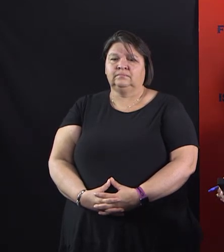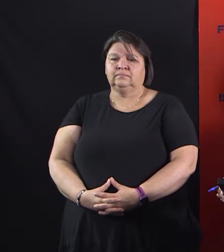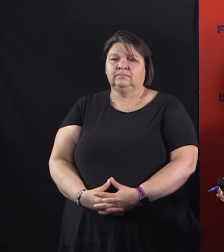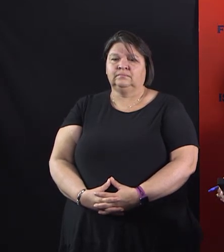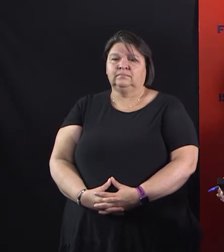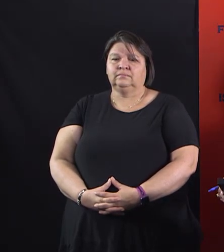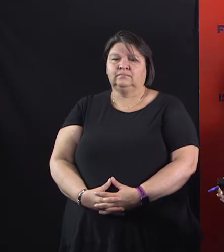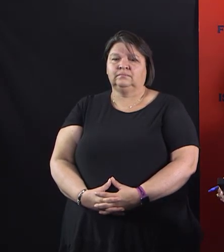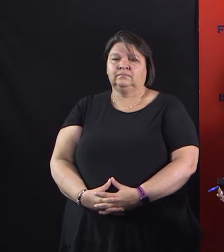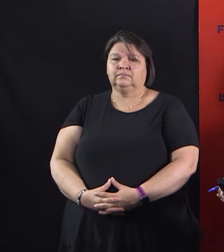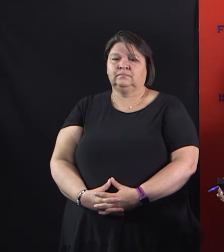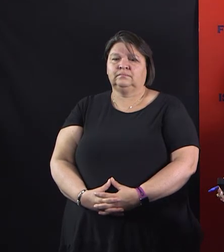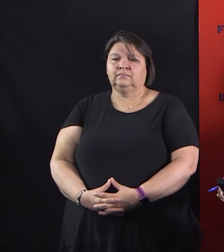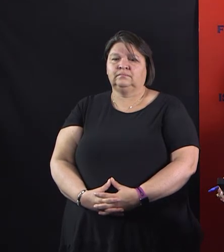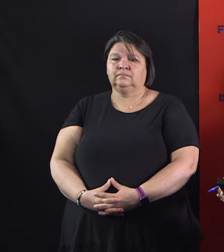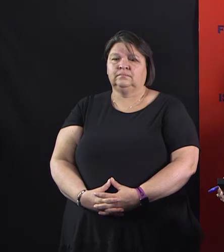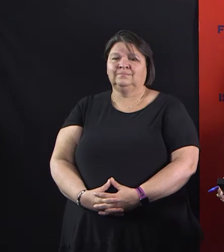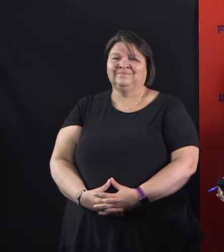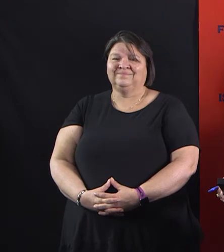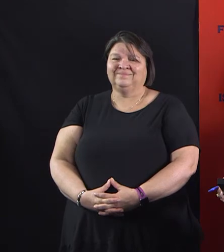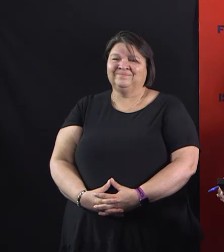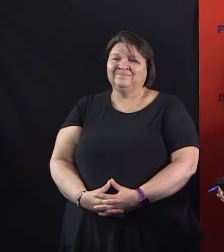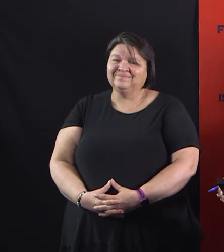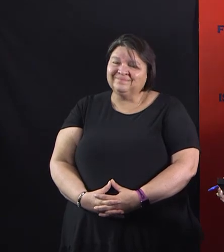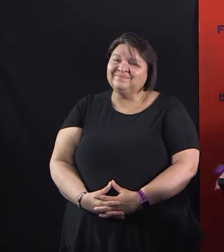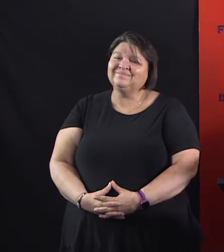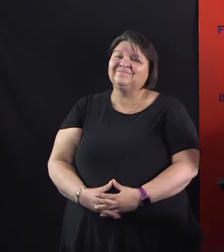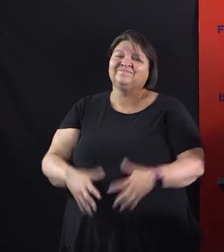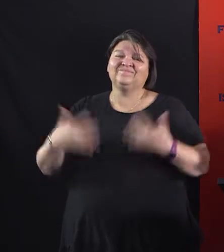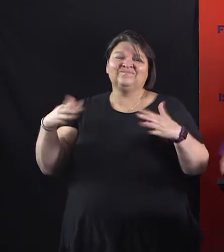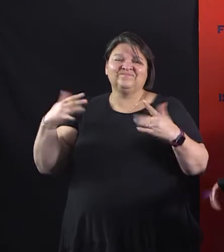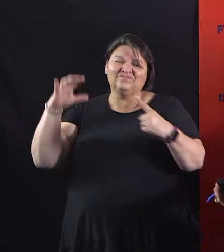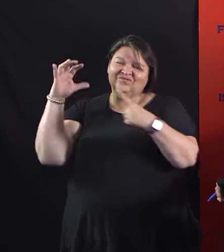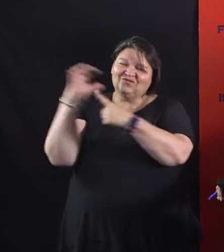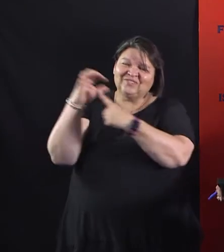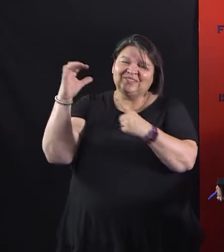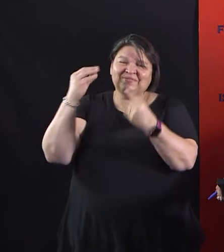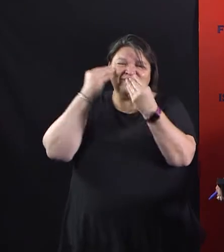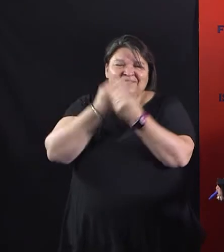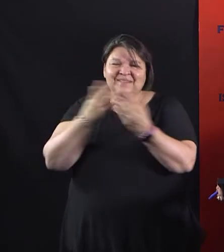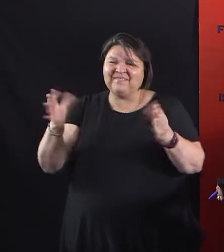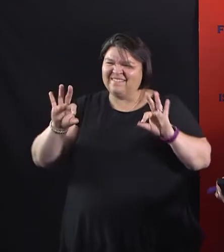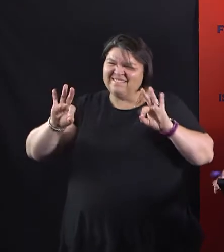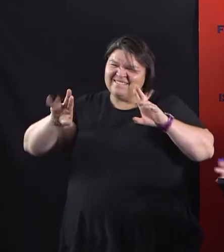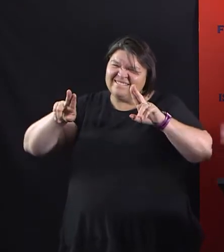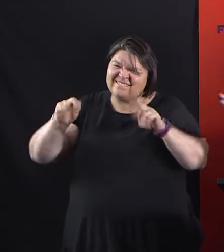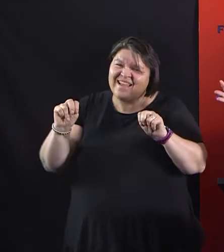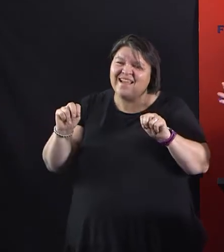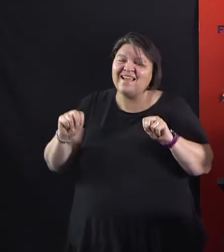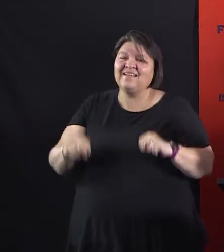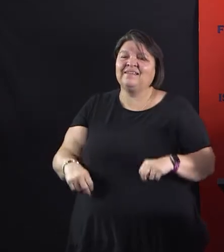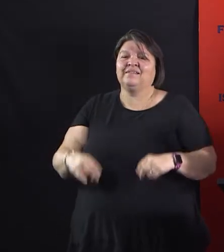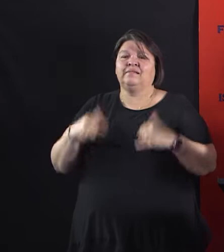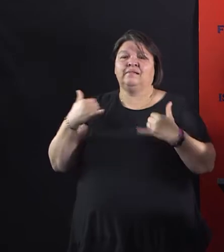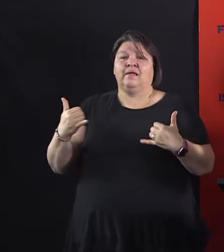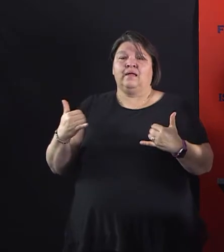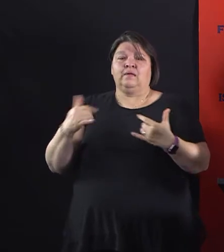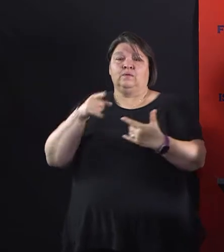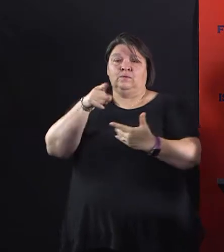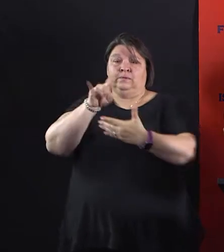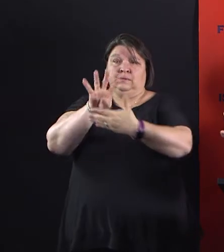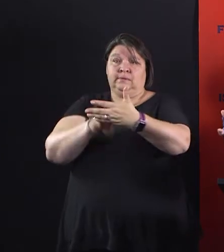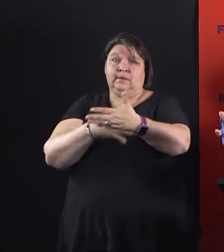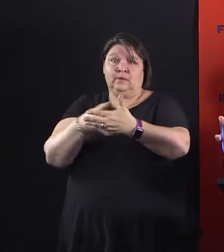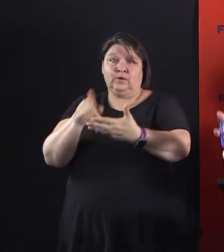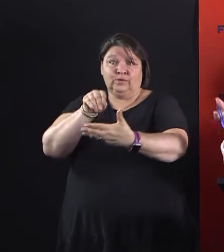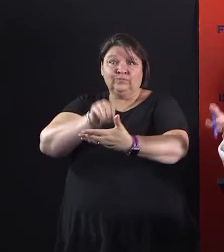artistas locales. That's great news. Isn't that fun? Yes. So mark your calendars and don't forget. And if you want to go out and boot scoot, do it at home